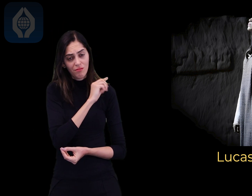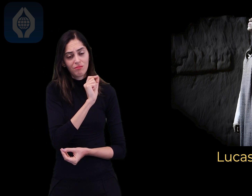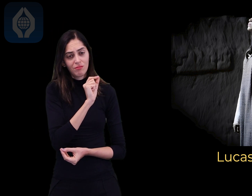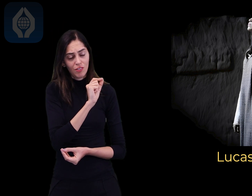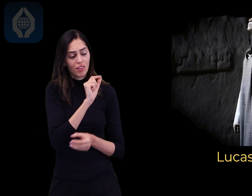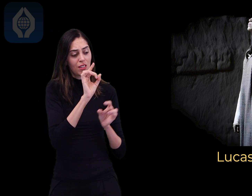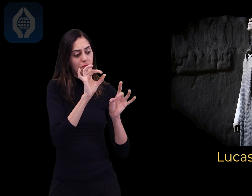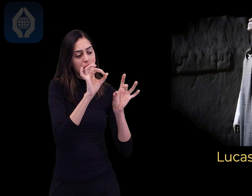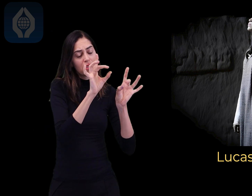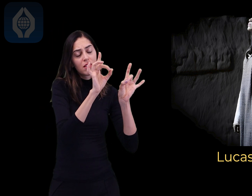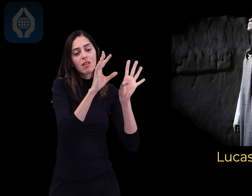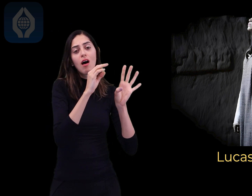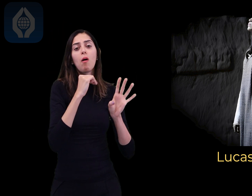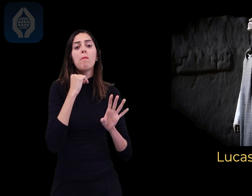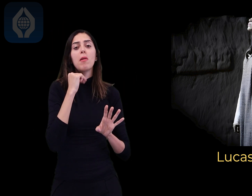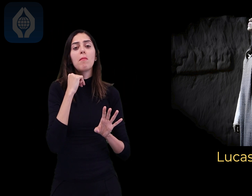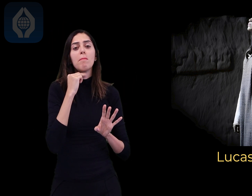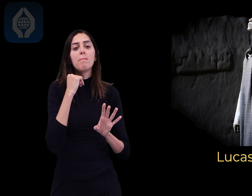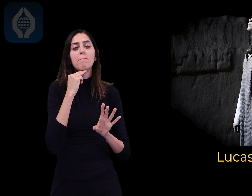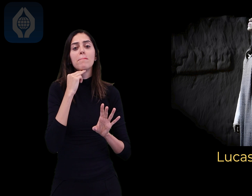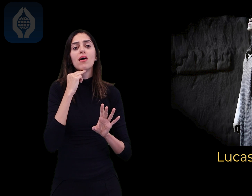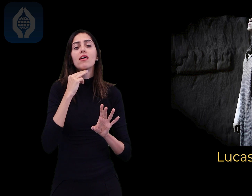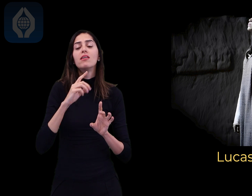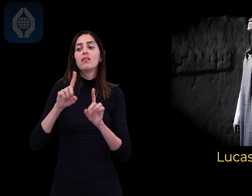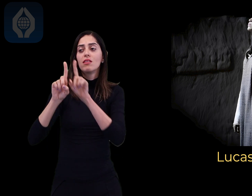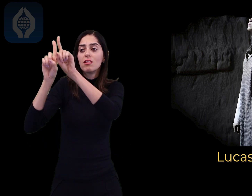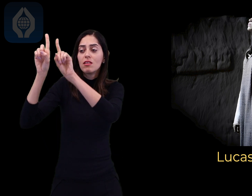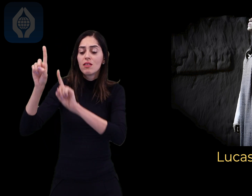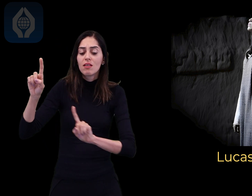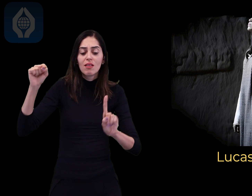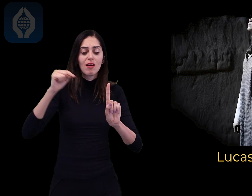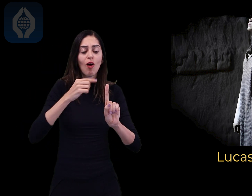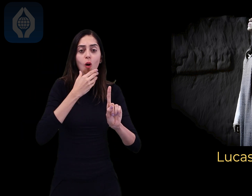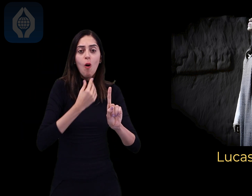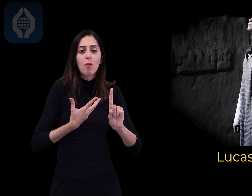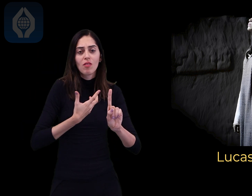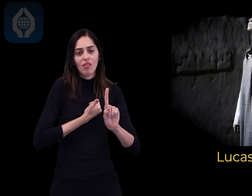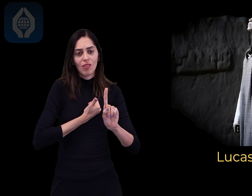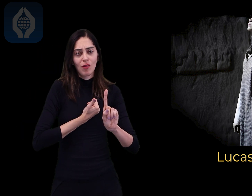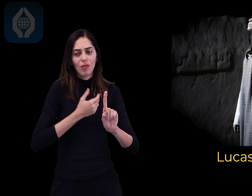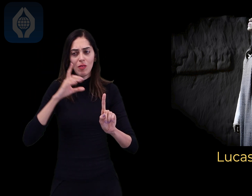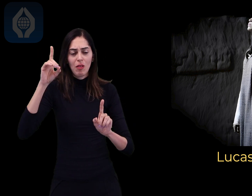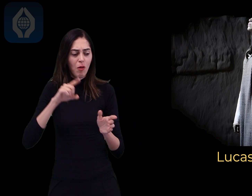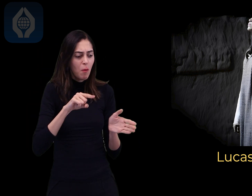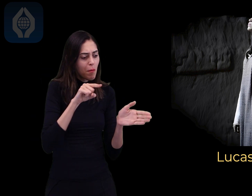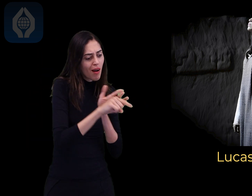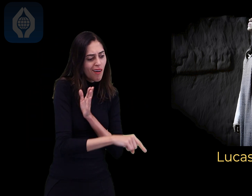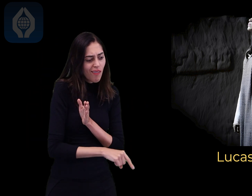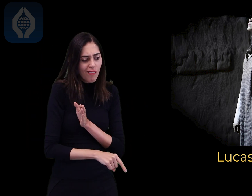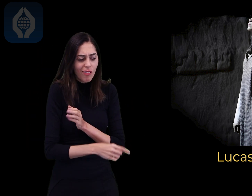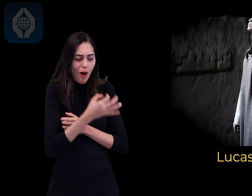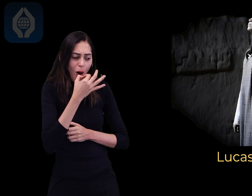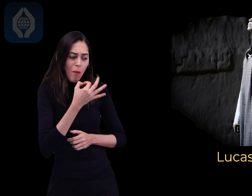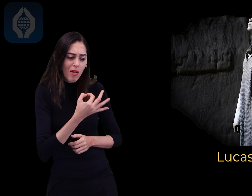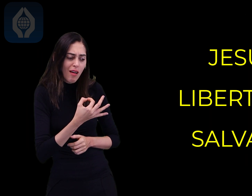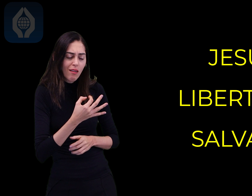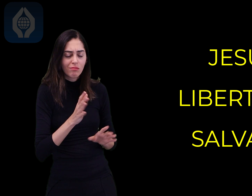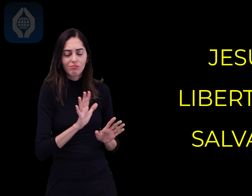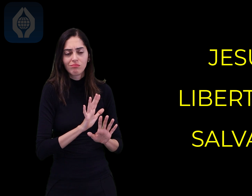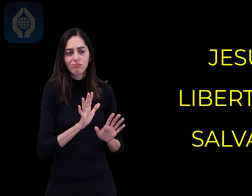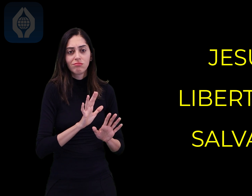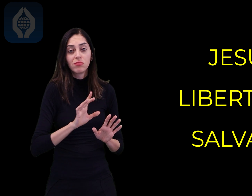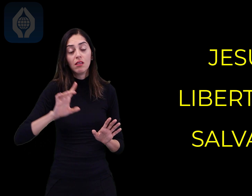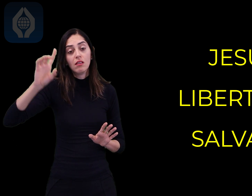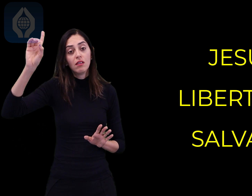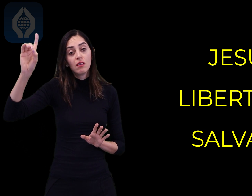não consulta ninguém nem dá satisfação a ninguém sobre o que faz. O filho de Maria seria o libertador prometido.